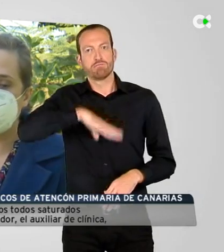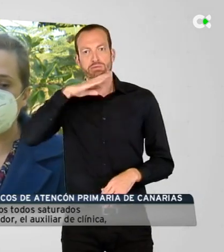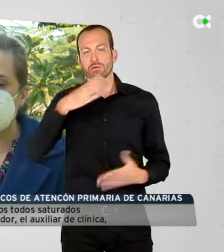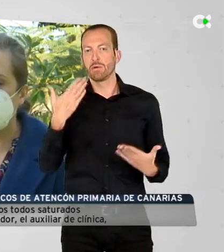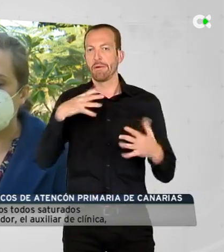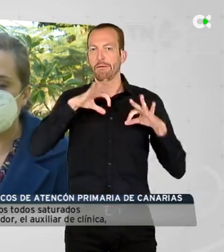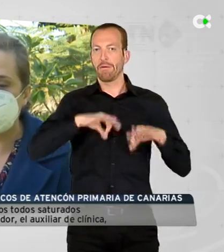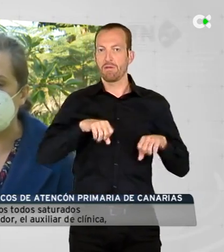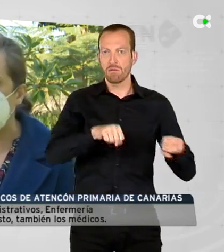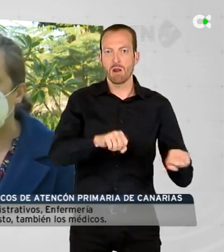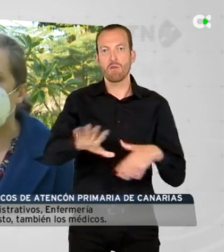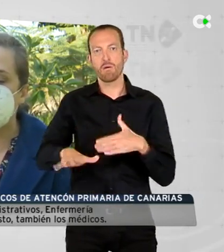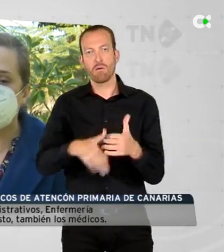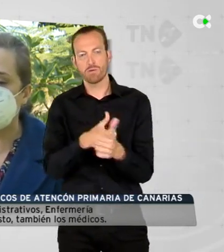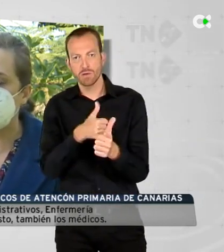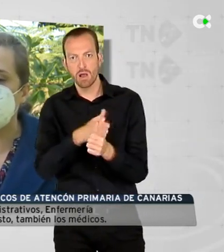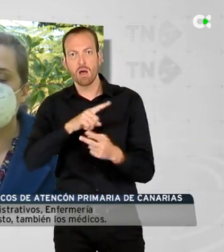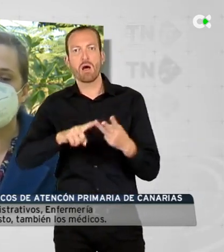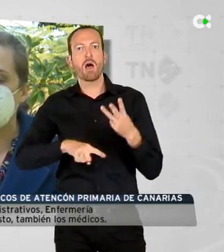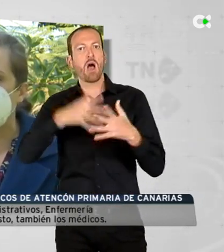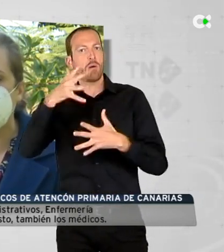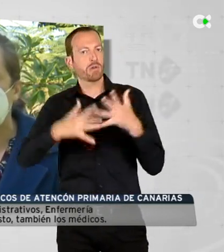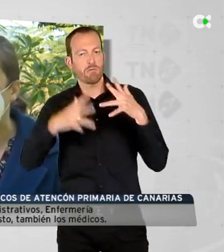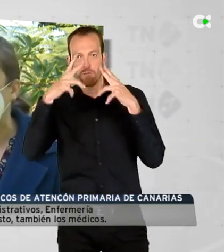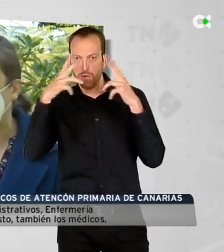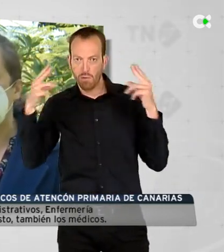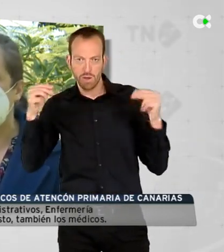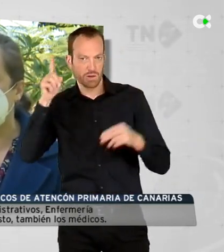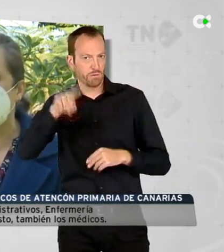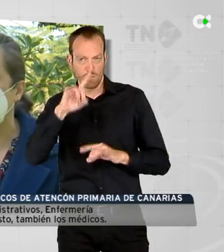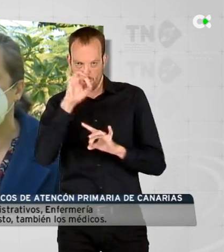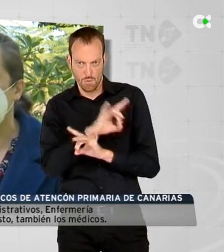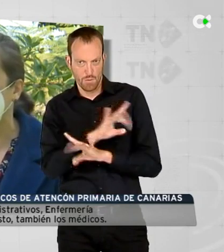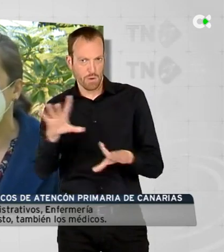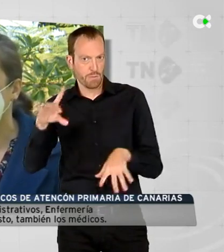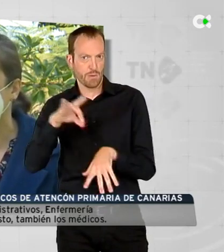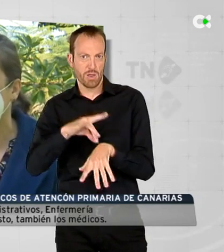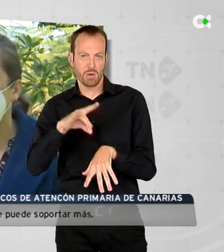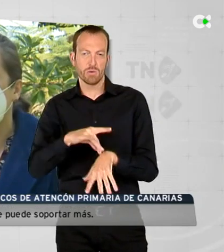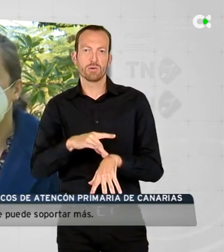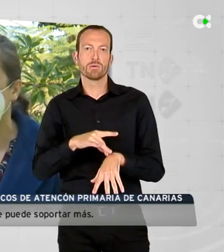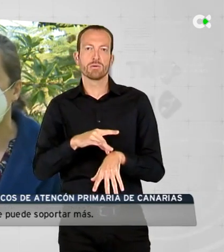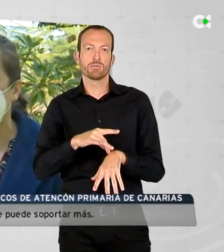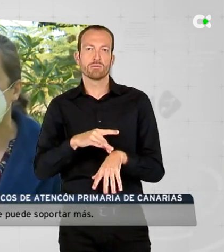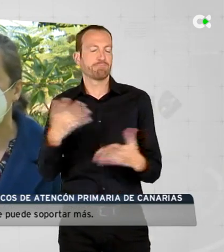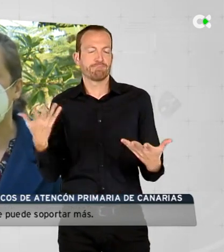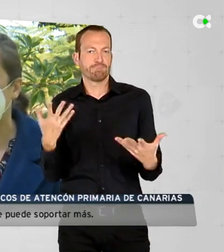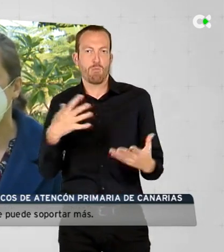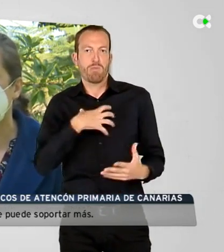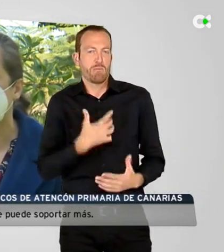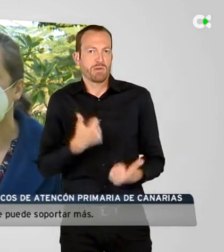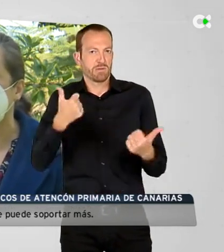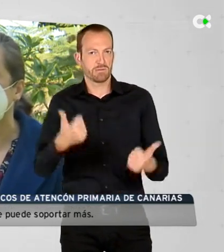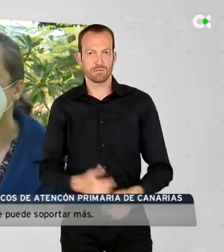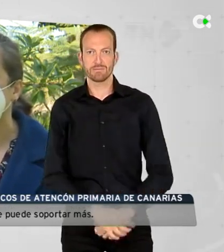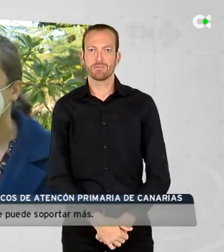celador el auxiliar de clínica los administrativos enfermería y por supuesto también los médicos esto no se puede soportar